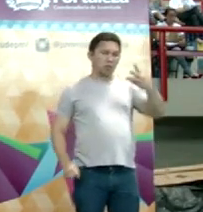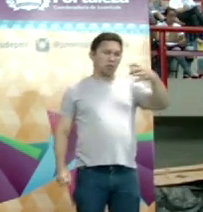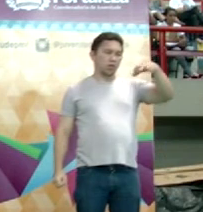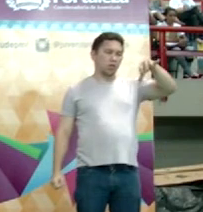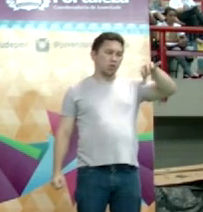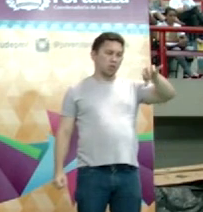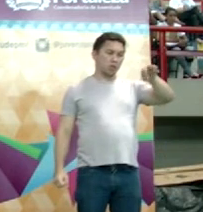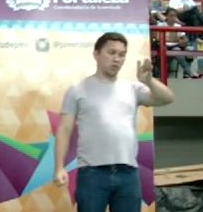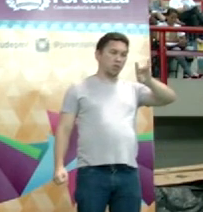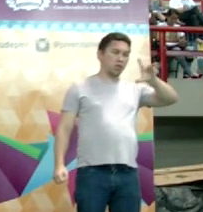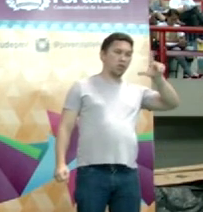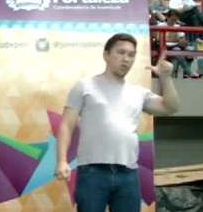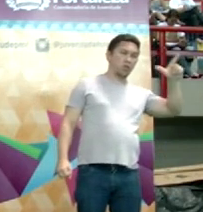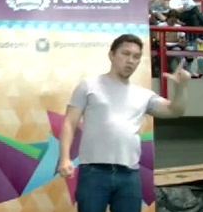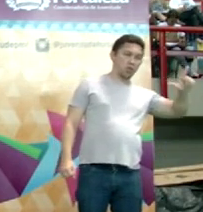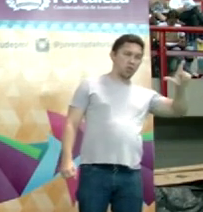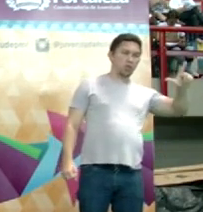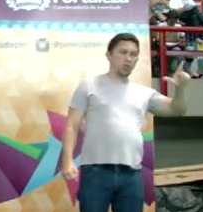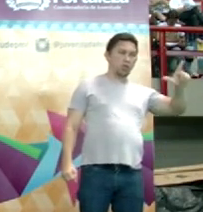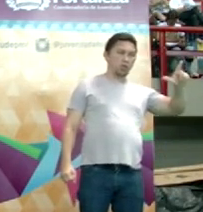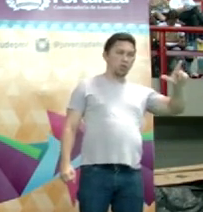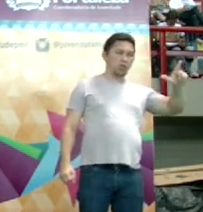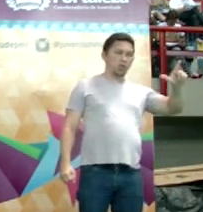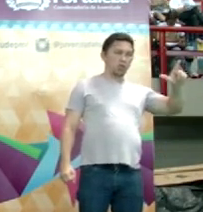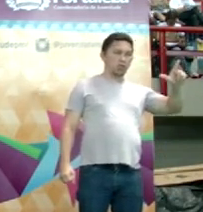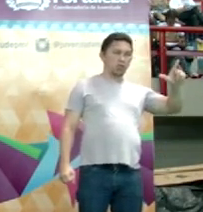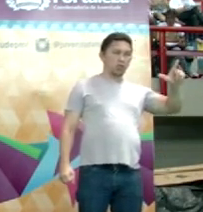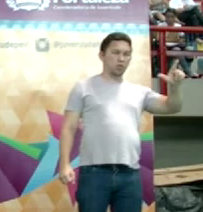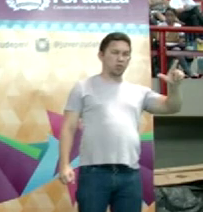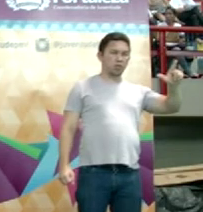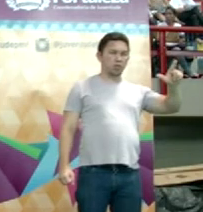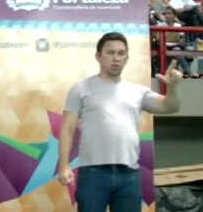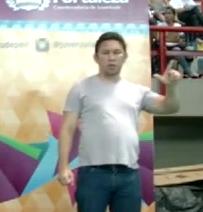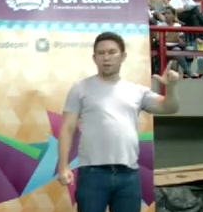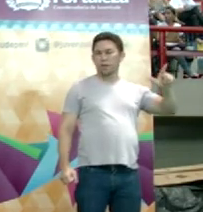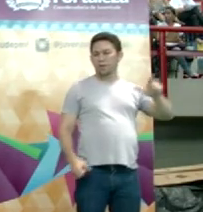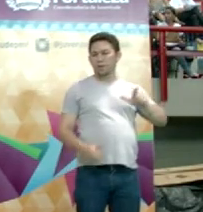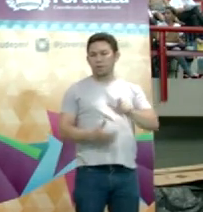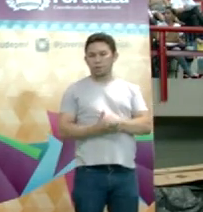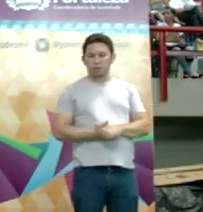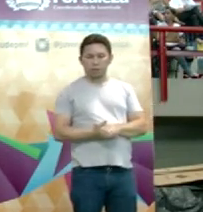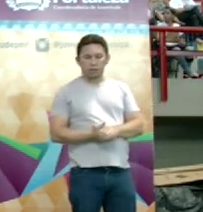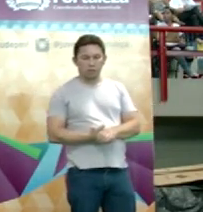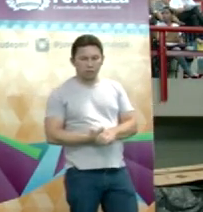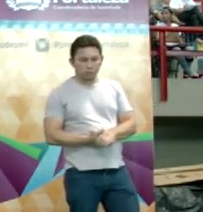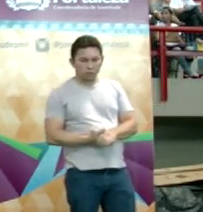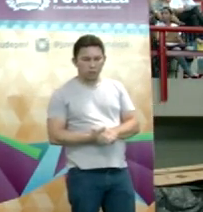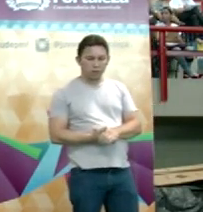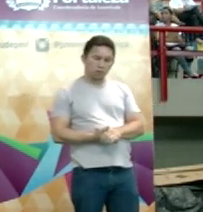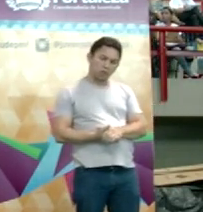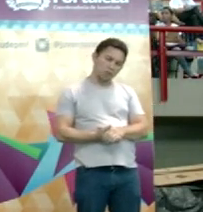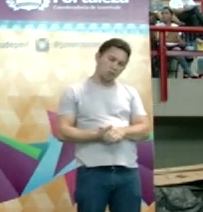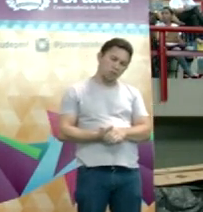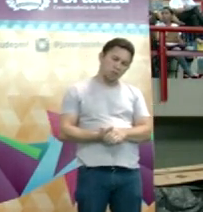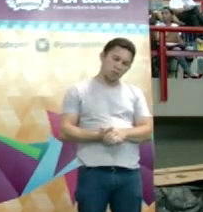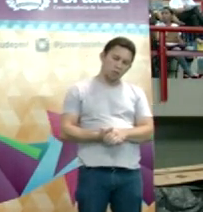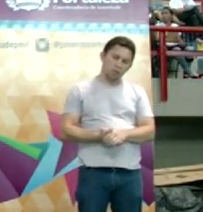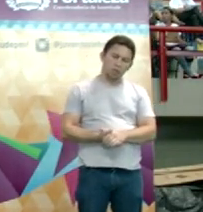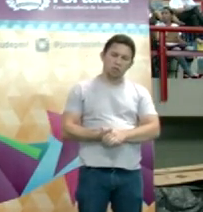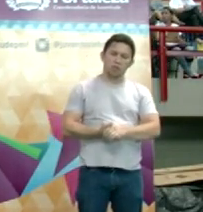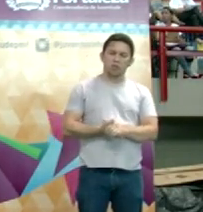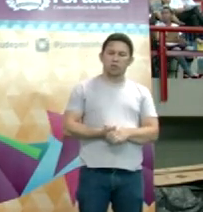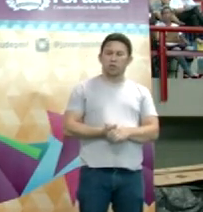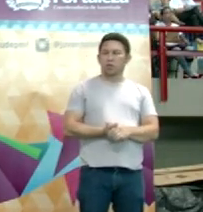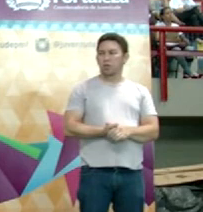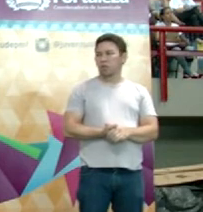39 bilhões de litros, tá certo? Como ele falou aqui, ó, de litros, tá